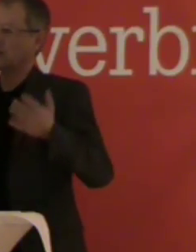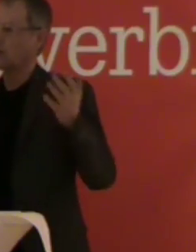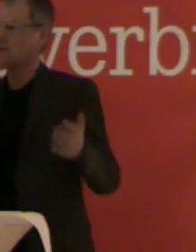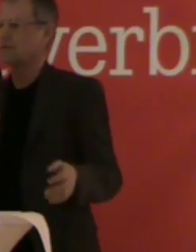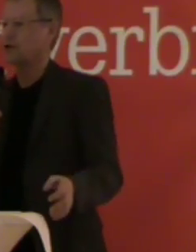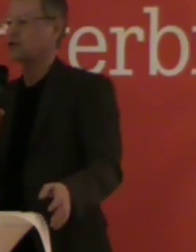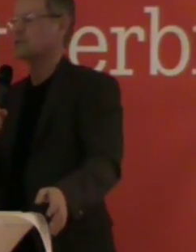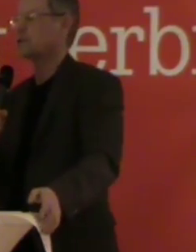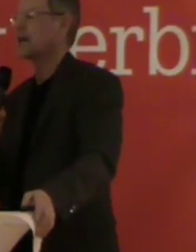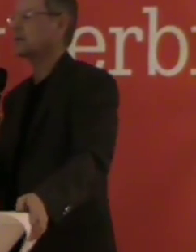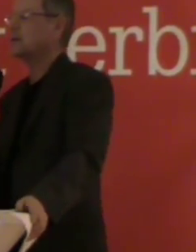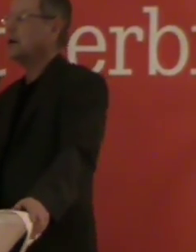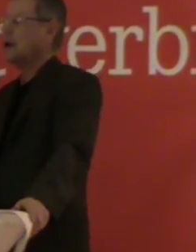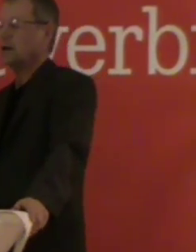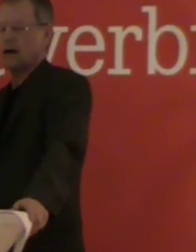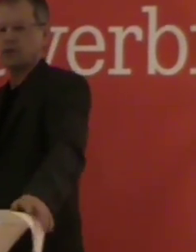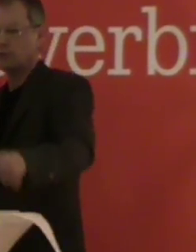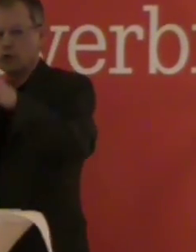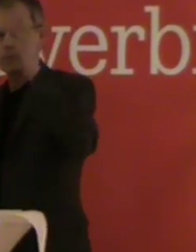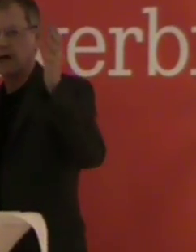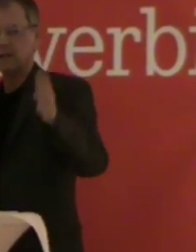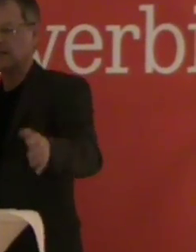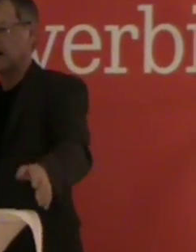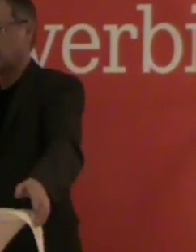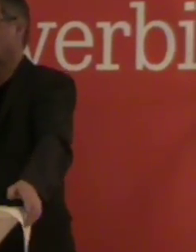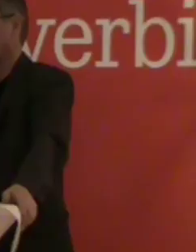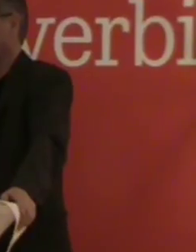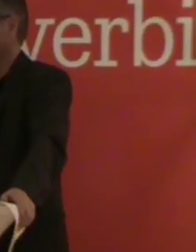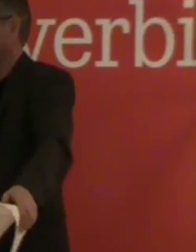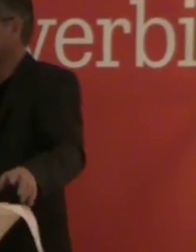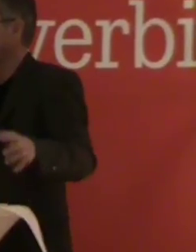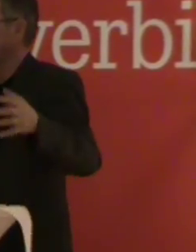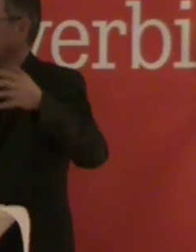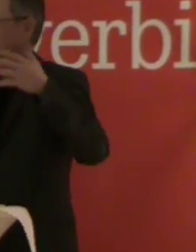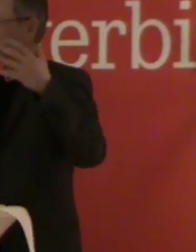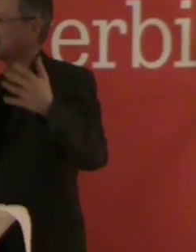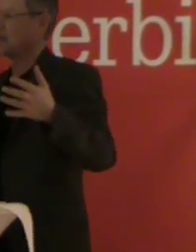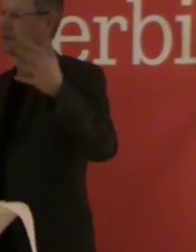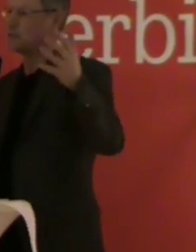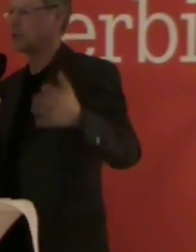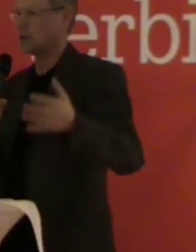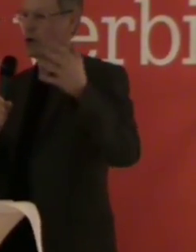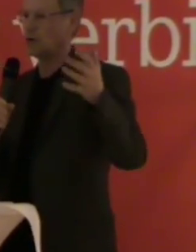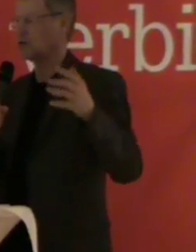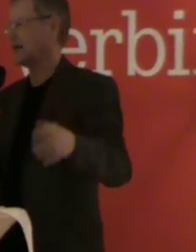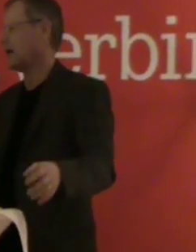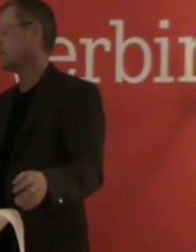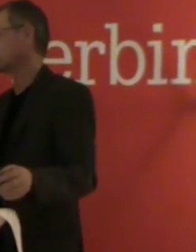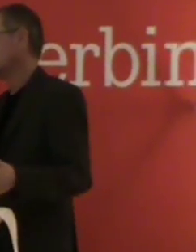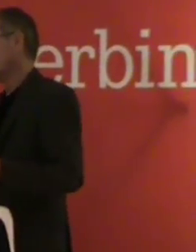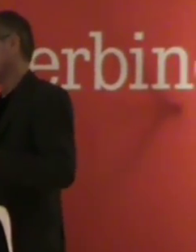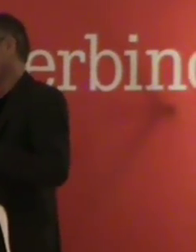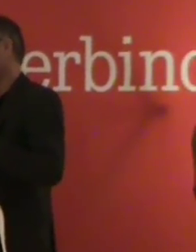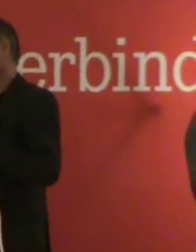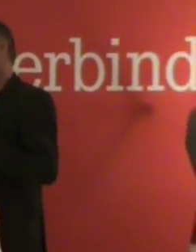getan, auch in großen Forschungsprojekten, habe so ein Buch gemacht, Kinderarmut in Ost- und Westdeutschland, da haben wir Kinder interviewt in Köln und in